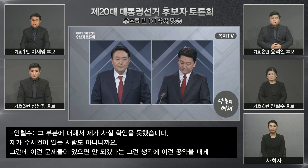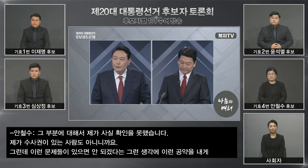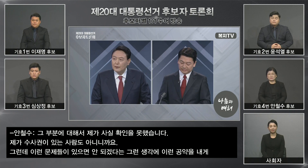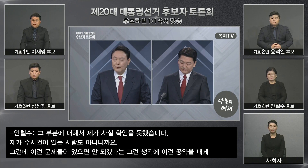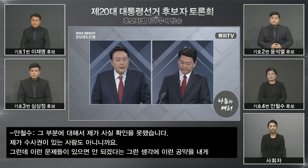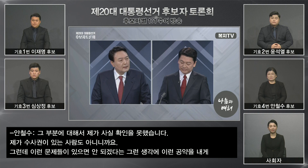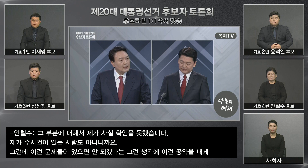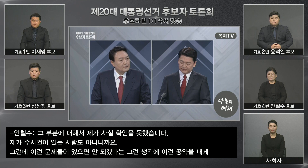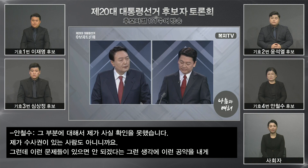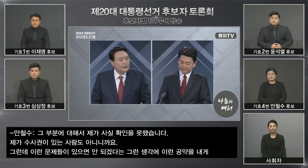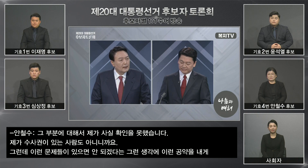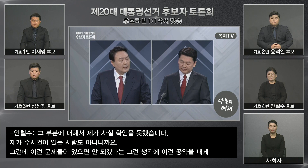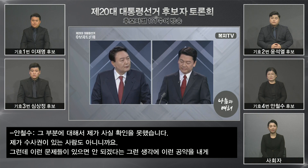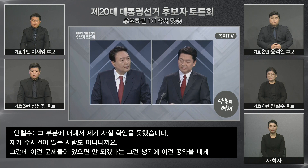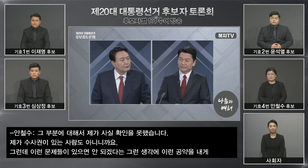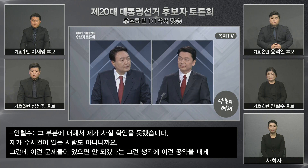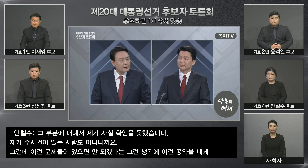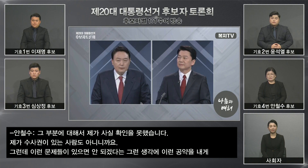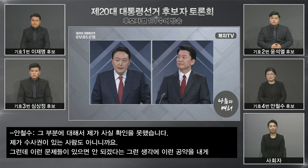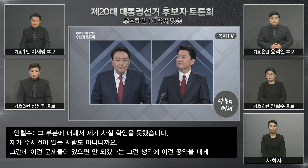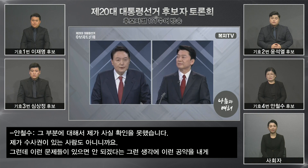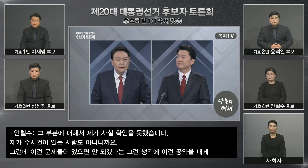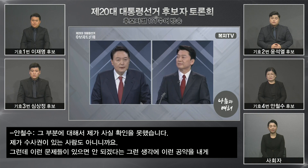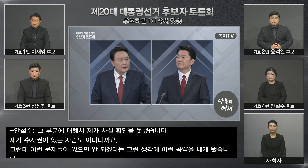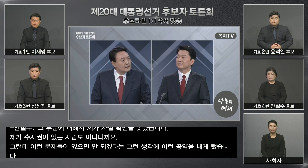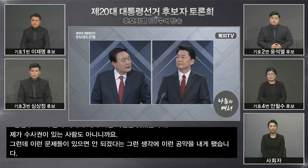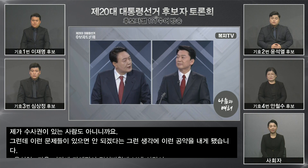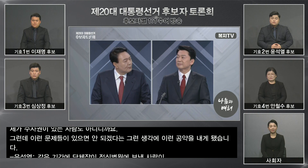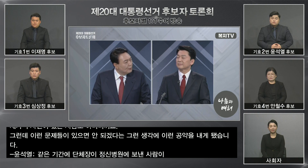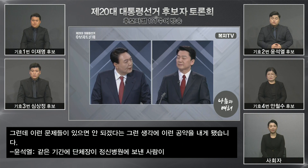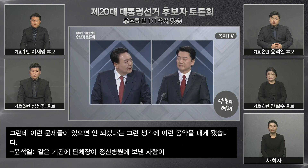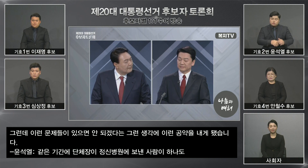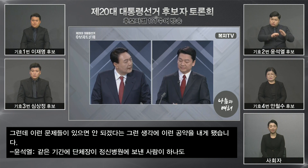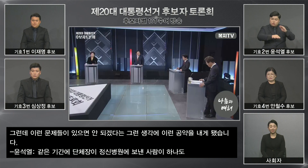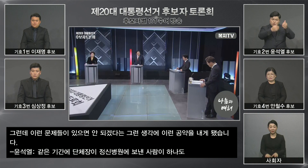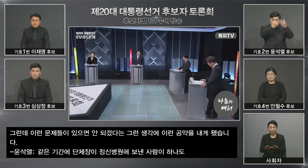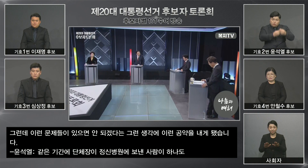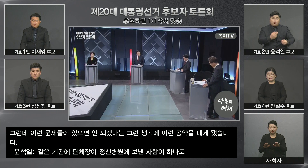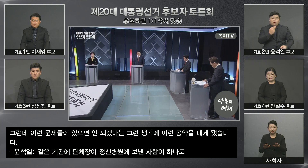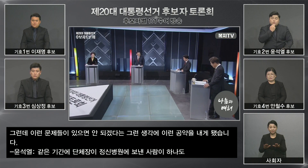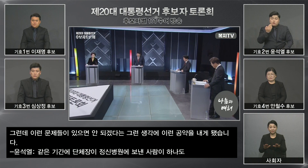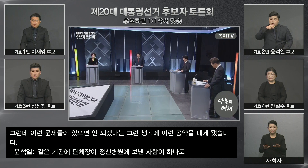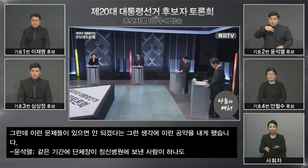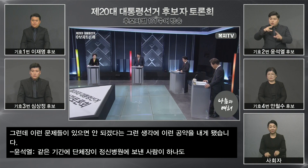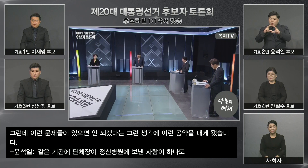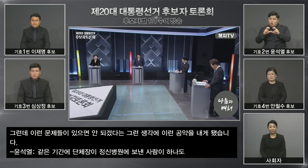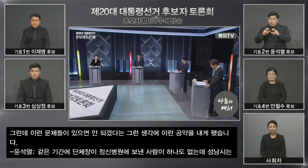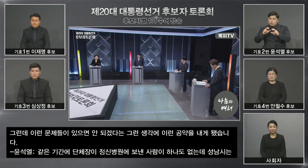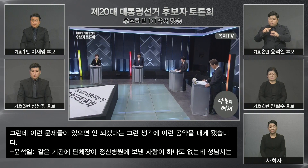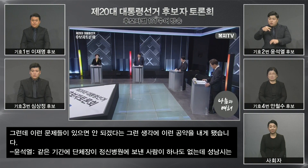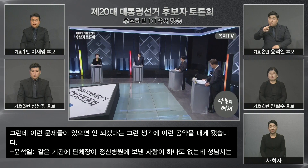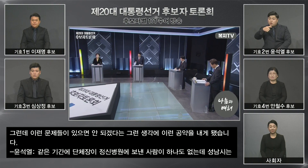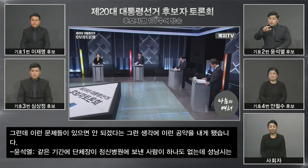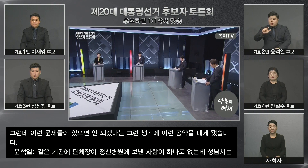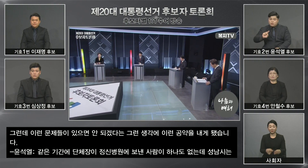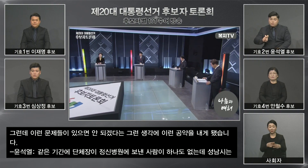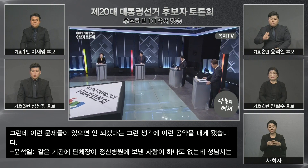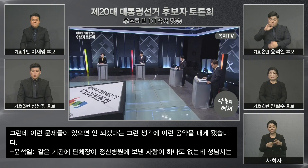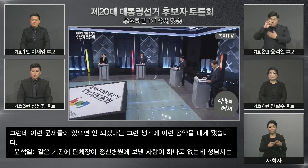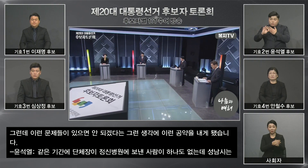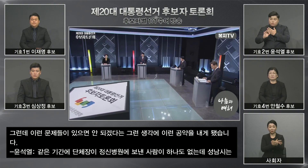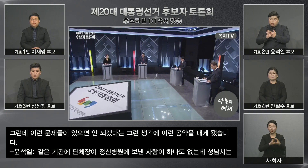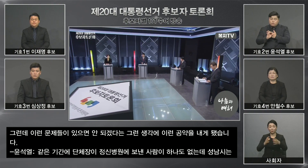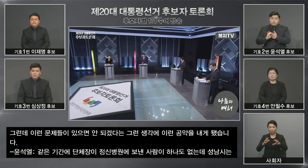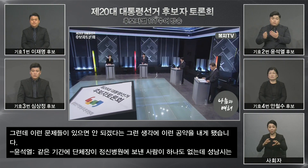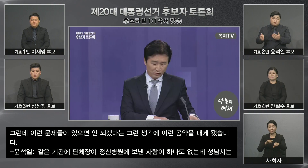단체장이 정신병원에 보낸 사람이 하나도 없는데 성남시는 네. 25명이란 말입니다. 네, 윤석열 후보의 주도권 토론